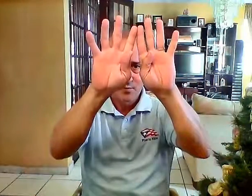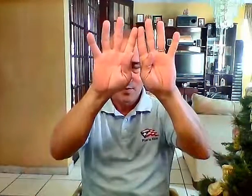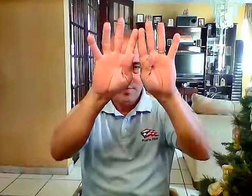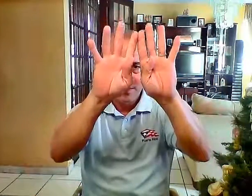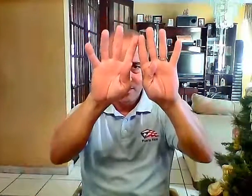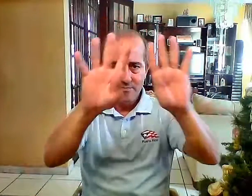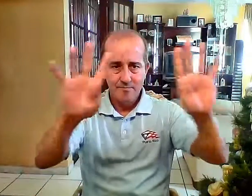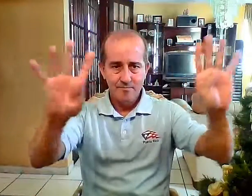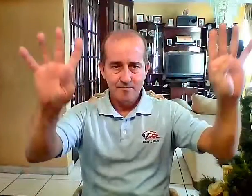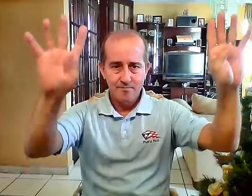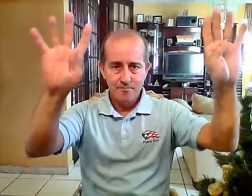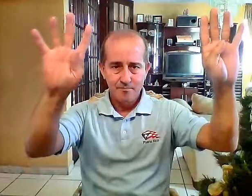Nuevamente